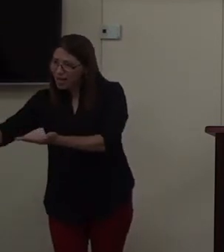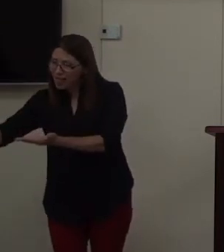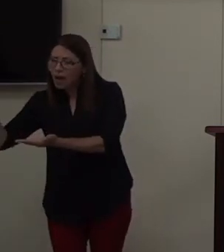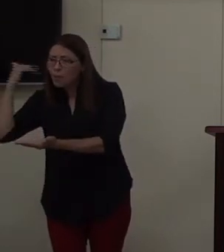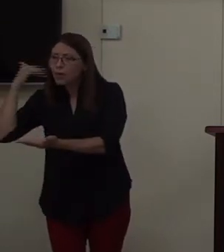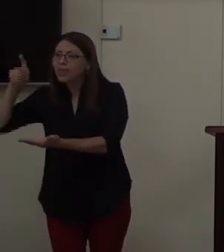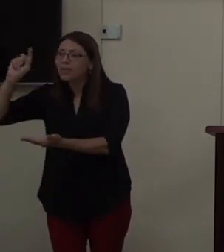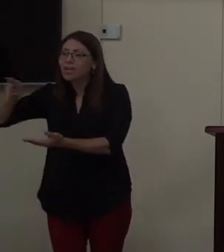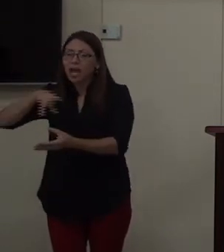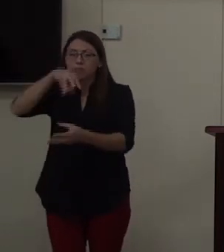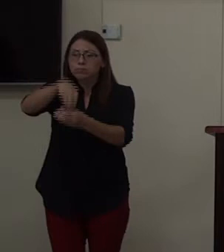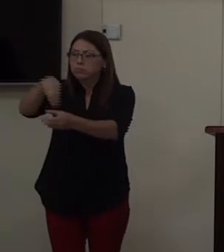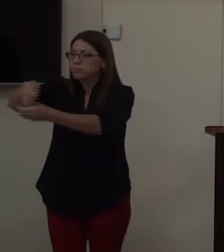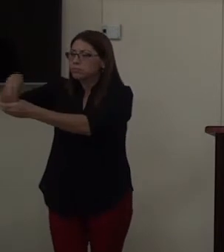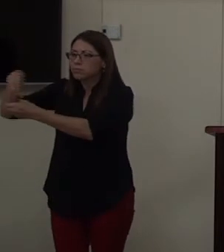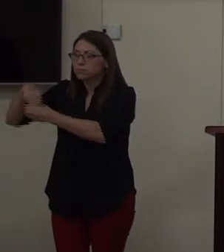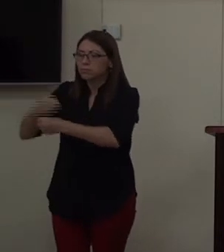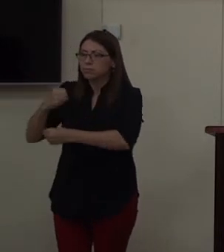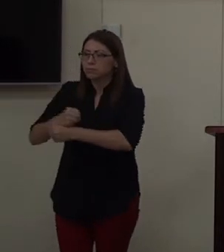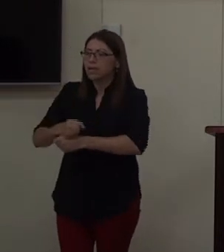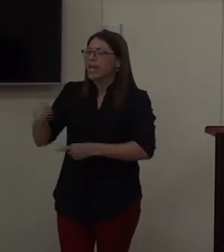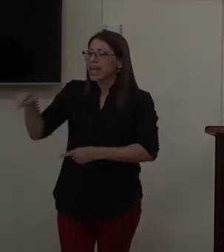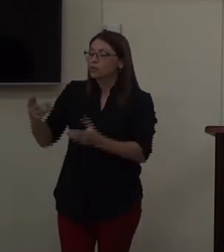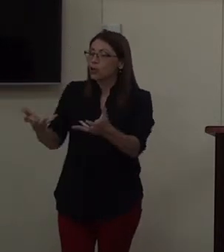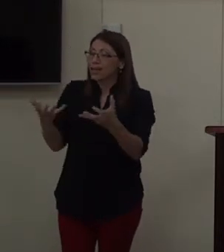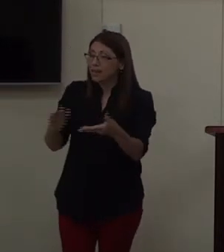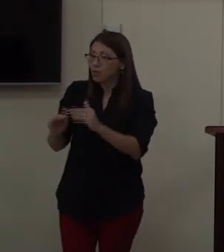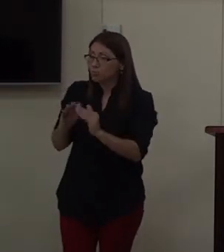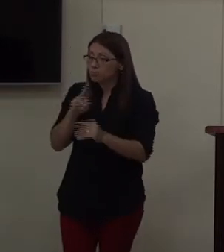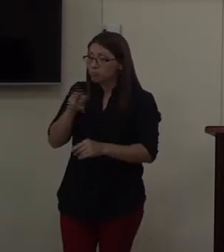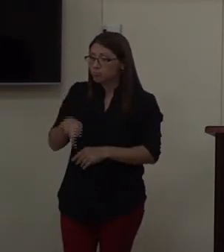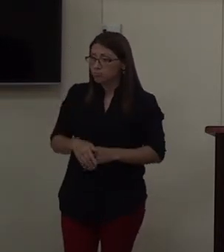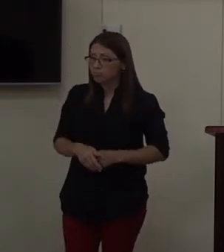esos espacios funcionales. ¿Eso es lo que quiere la comunidad realmente?